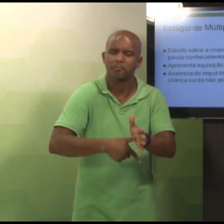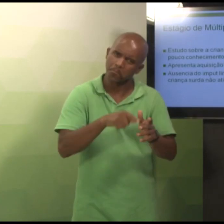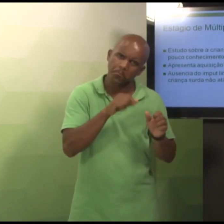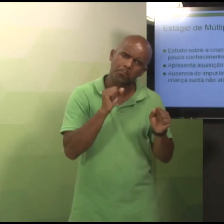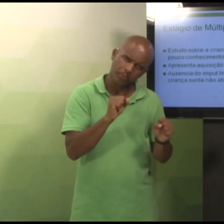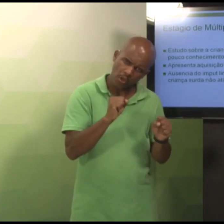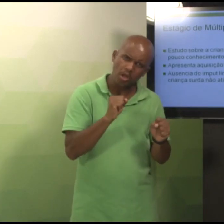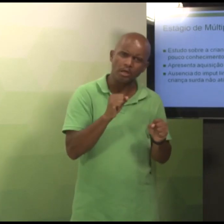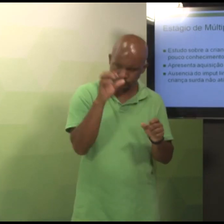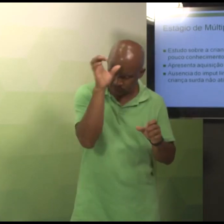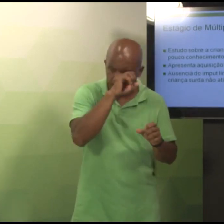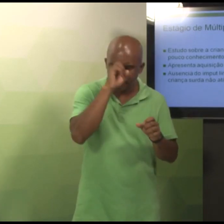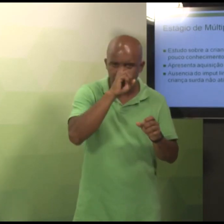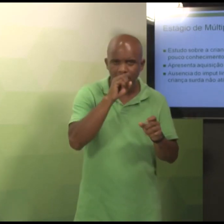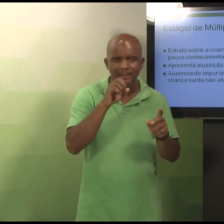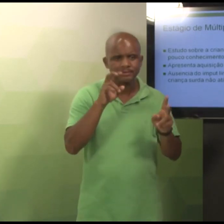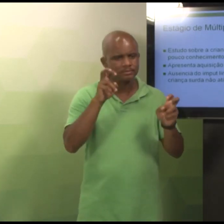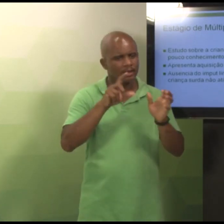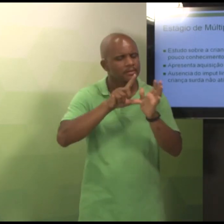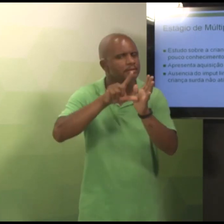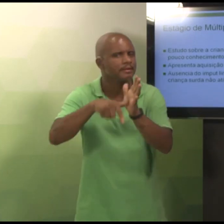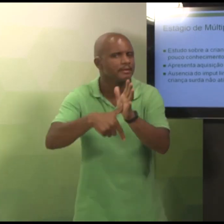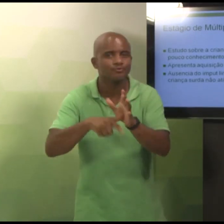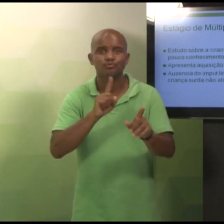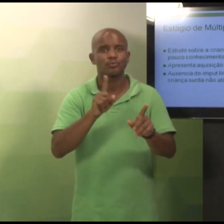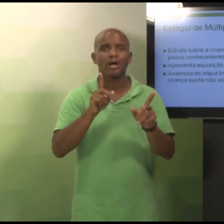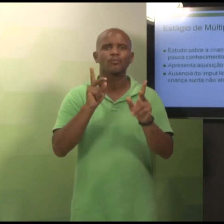isso gerará um atraso, um retardo no seu processo de